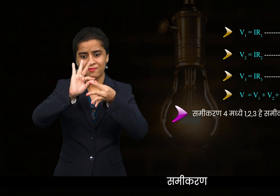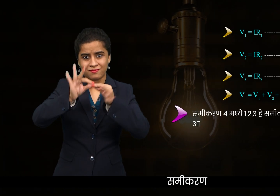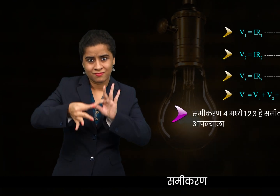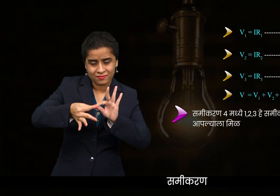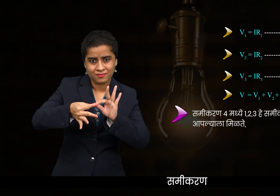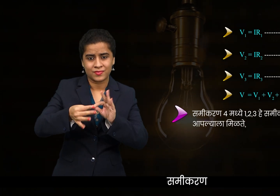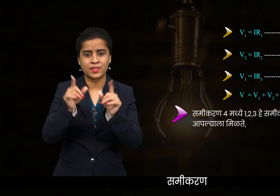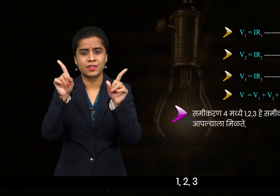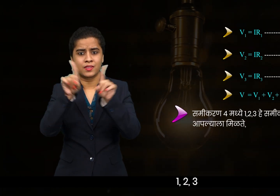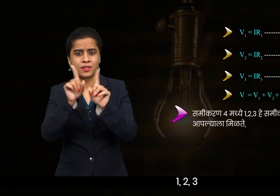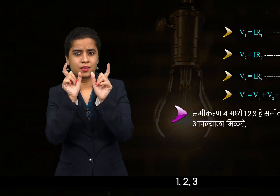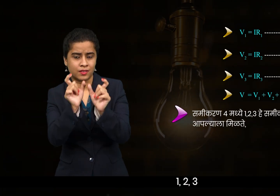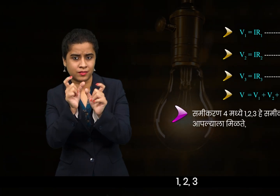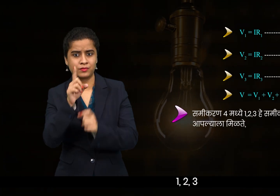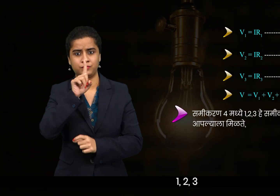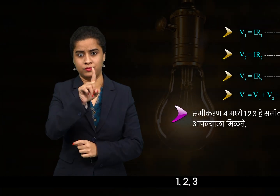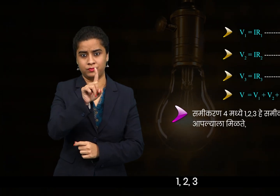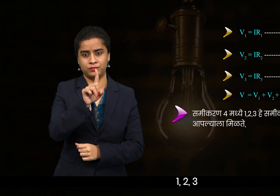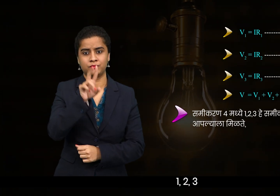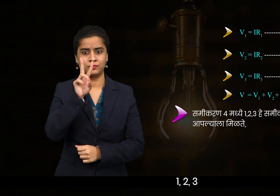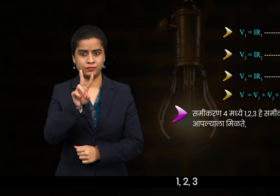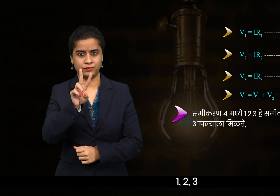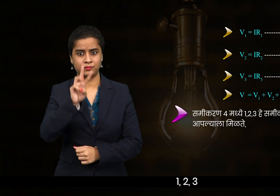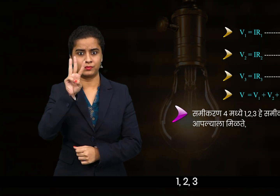समीकरण 1, 2, 3